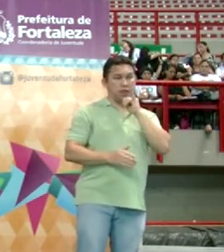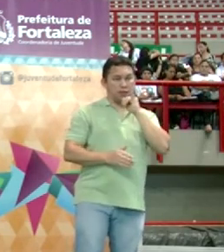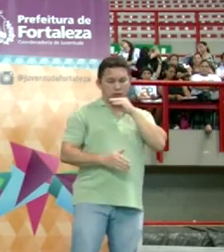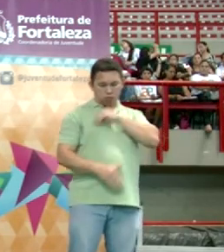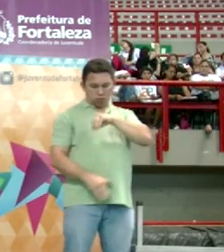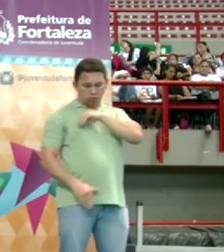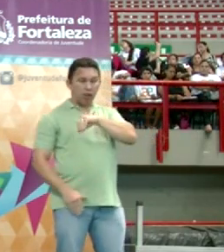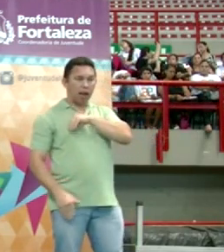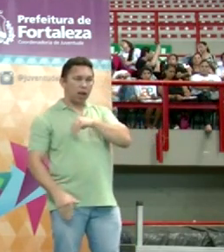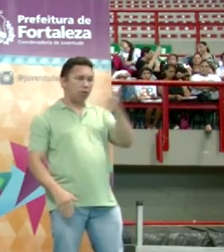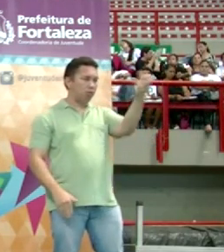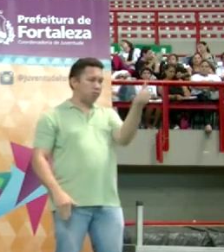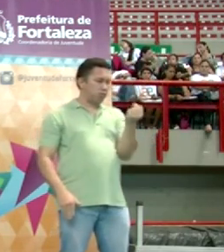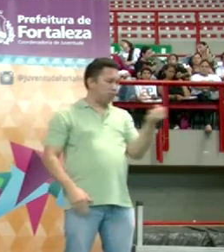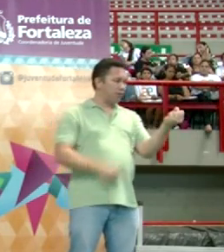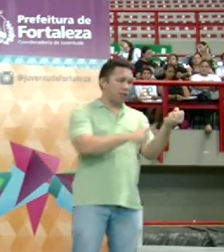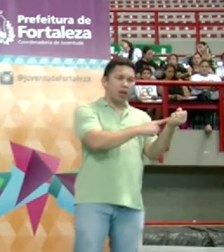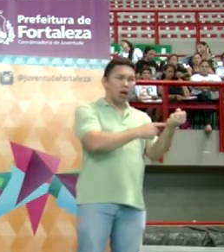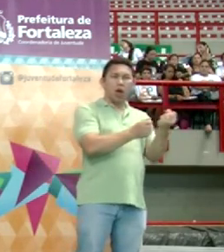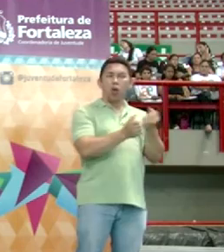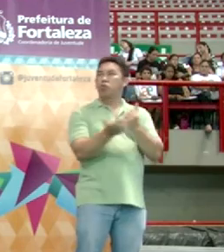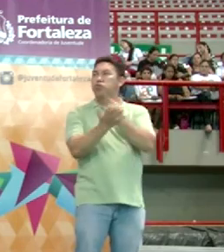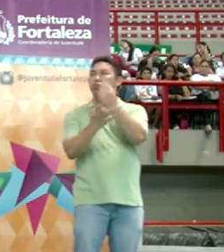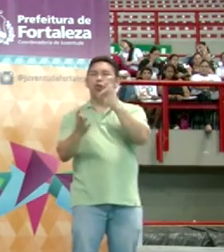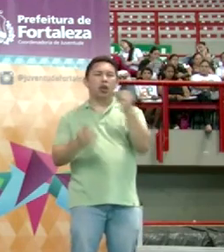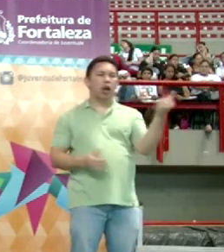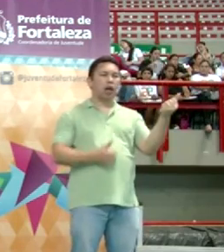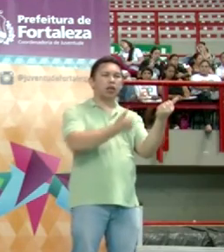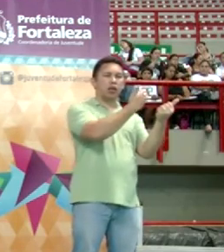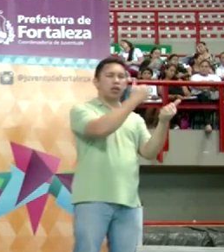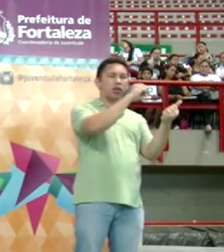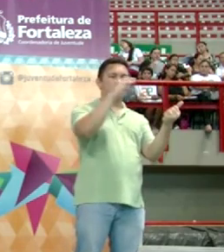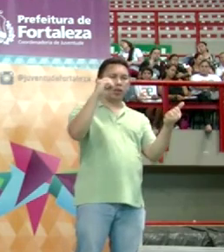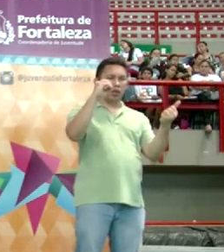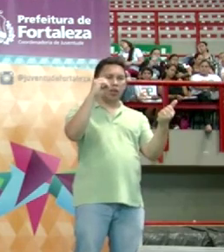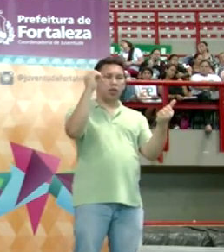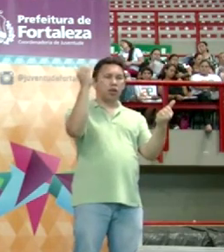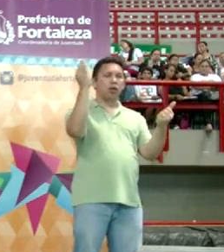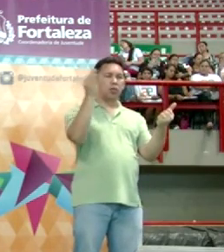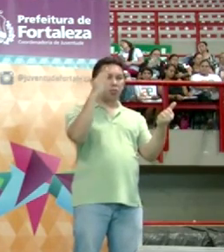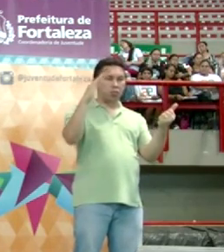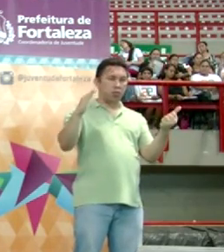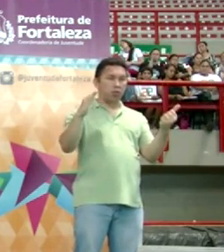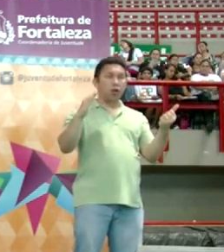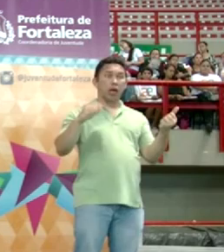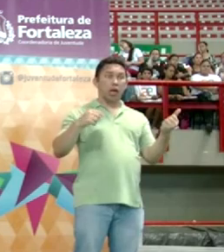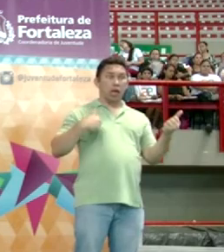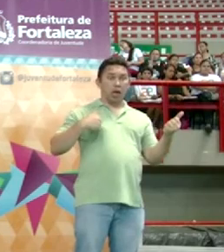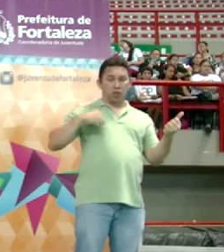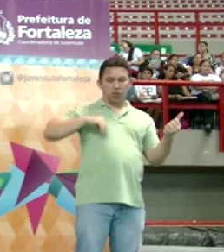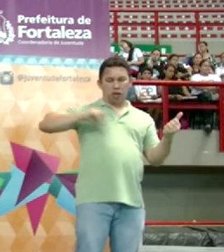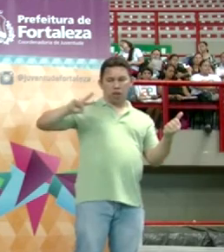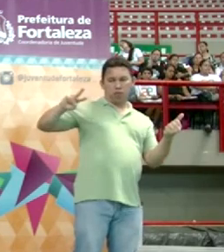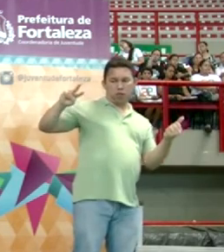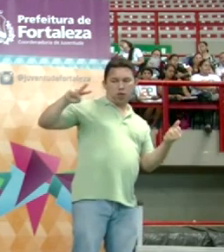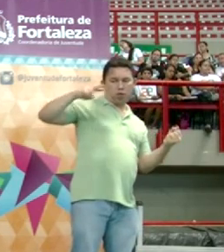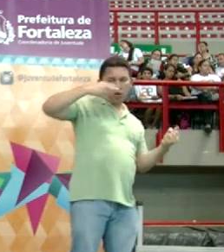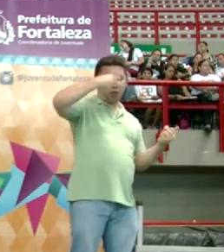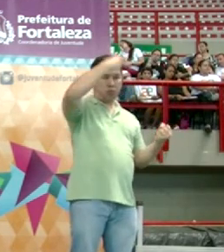não gastar o meu salário, eu tenho quanto dele? 100%. Tá legal? Imagina agora que vai ter eu vou ter um aumento